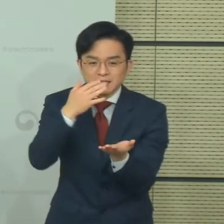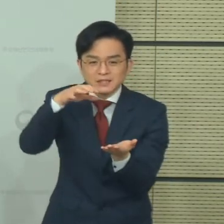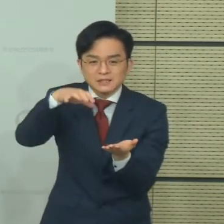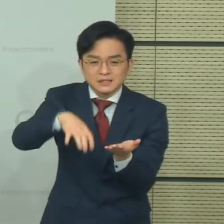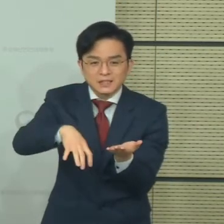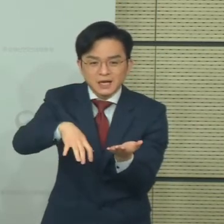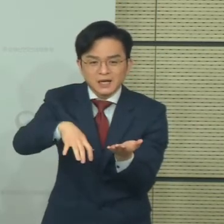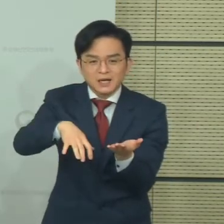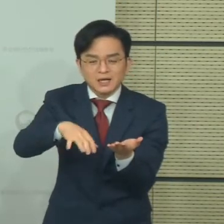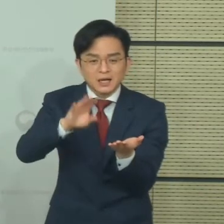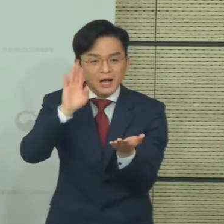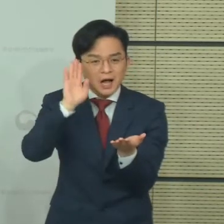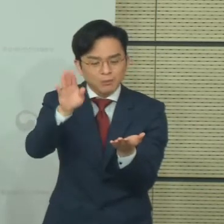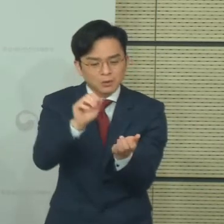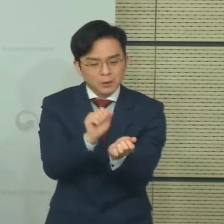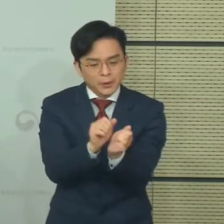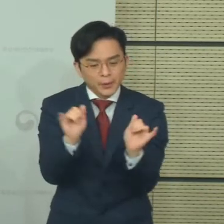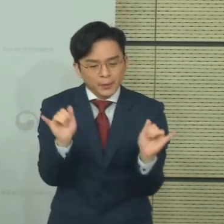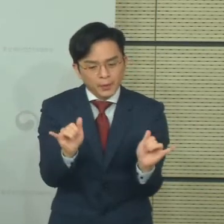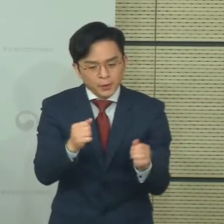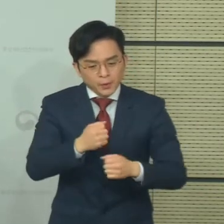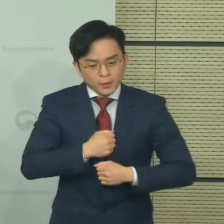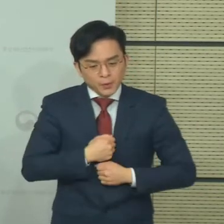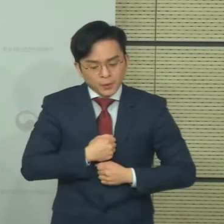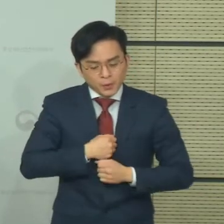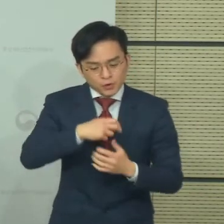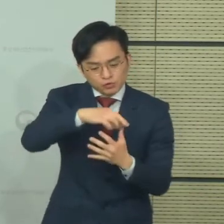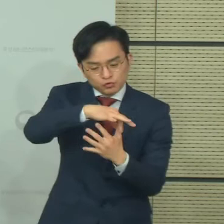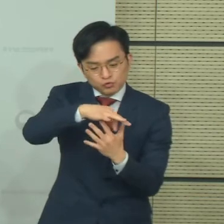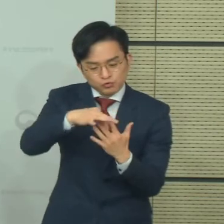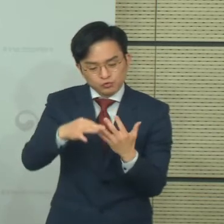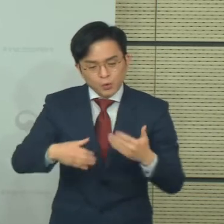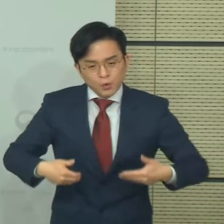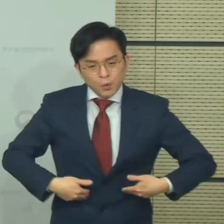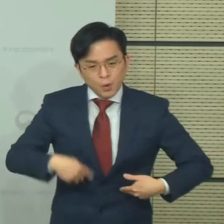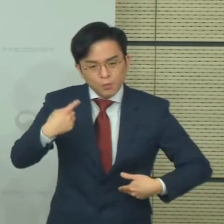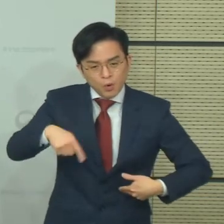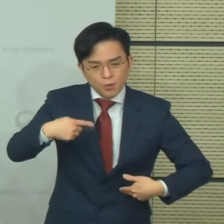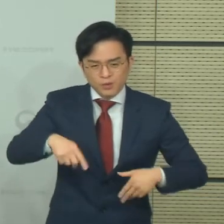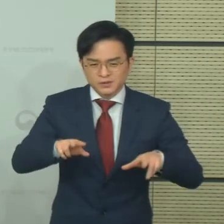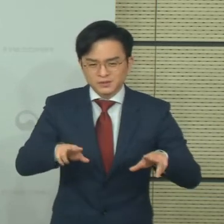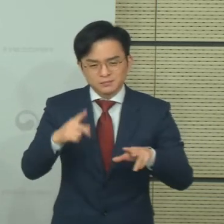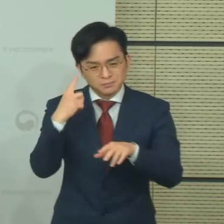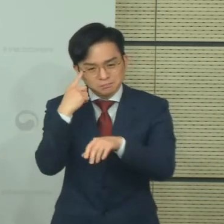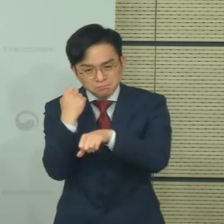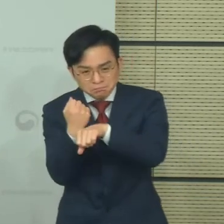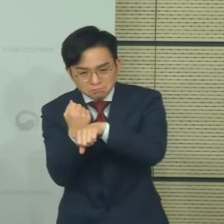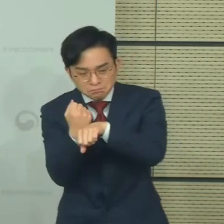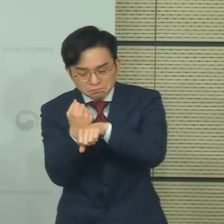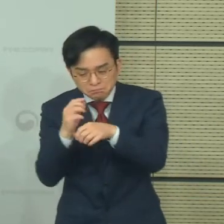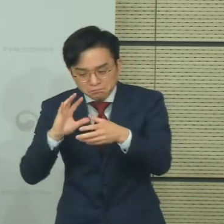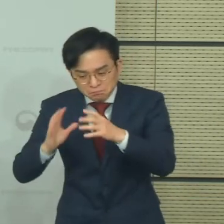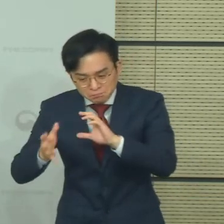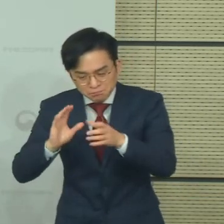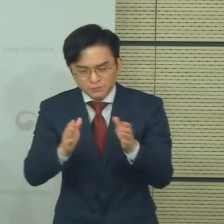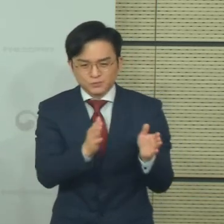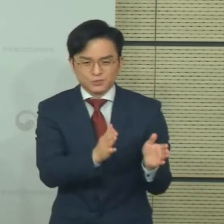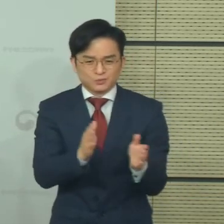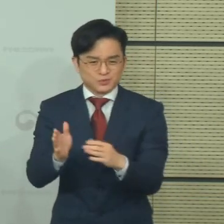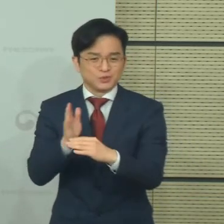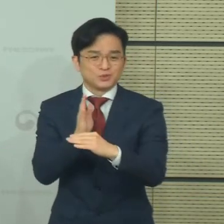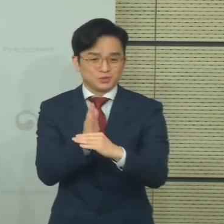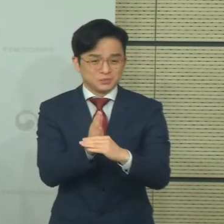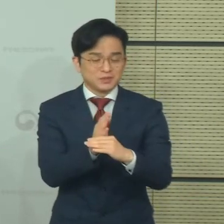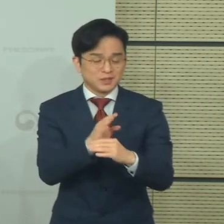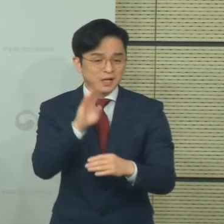해서 이 부분이 특히 이제 생활 방역 단계로 이제 전환이 되게 되면 이런 부분들이 일상생활에서 했던